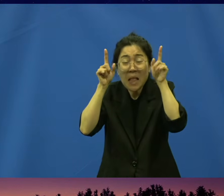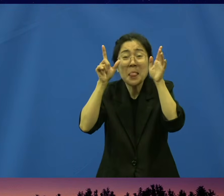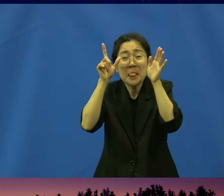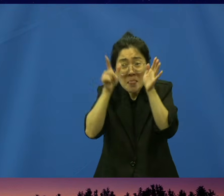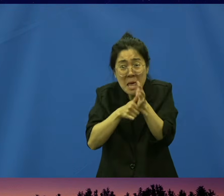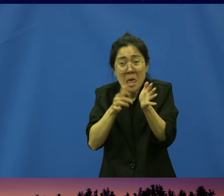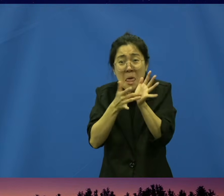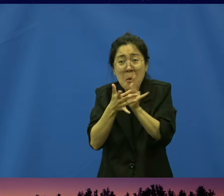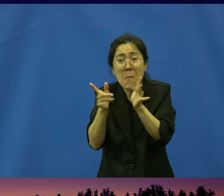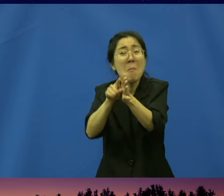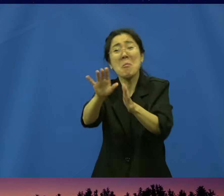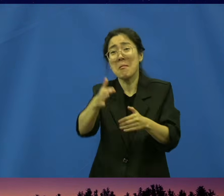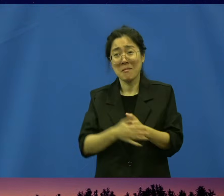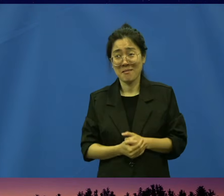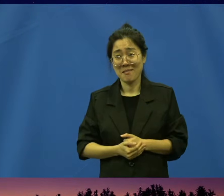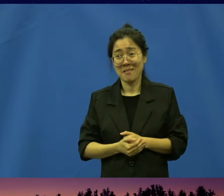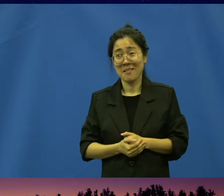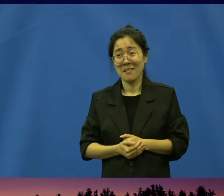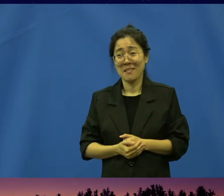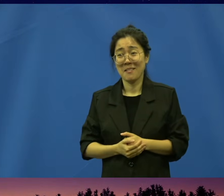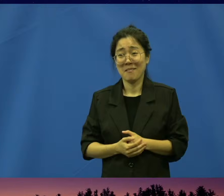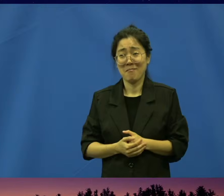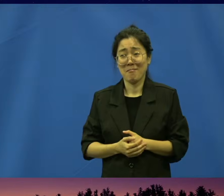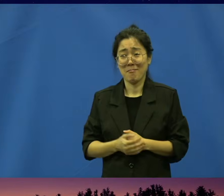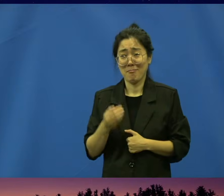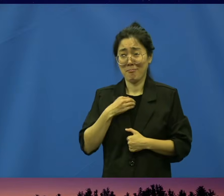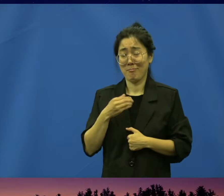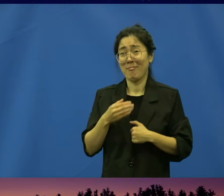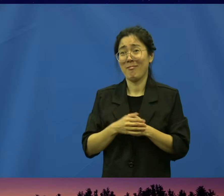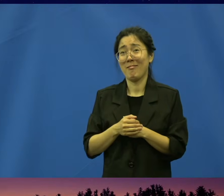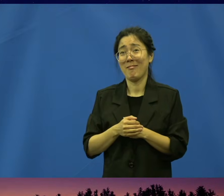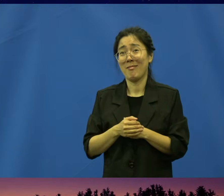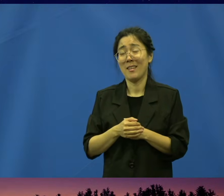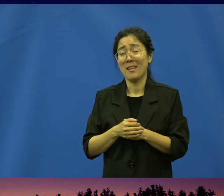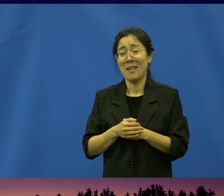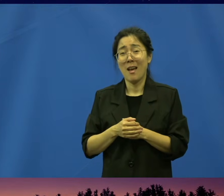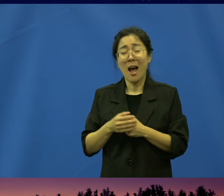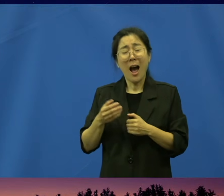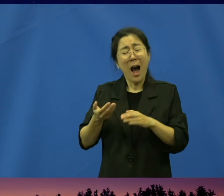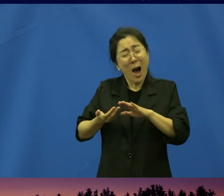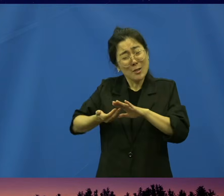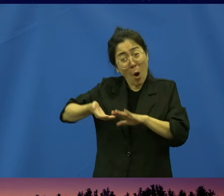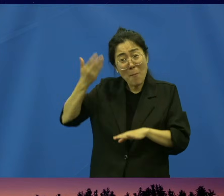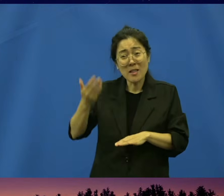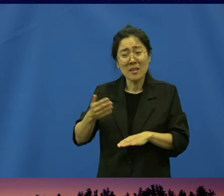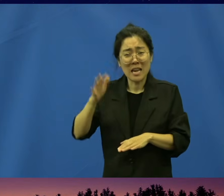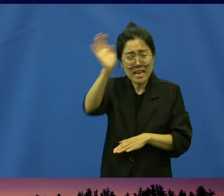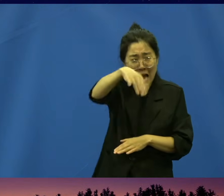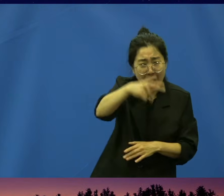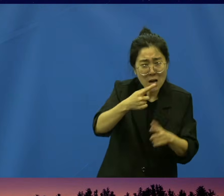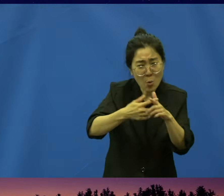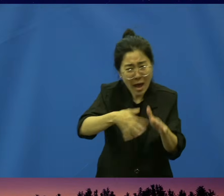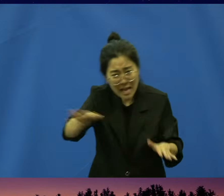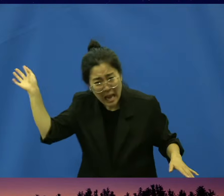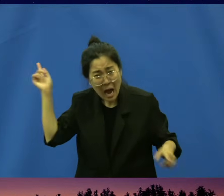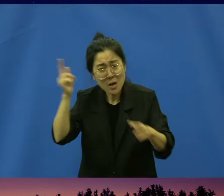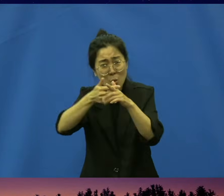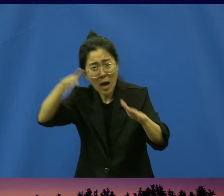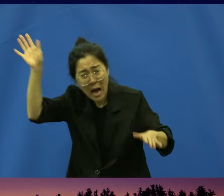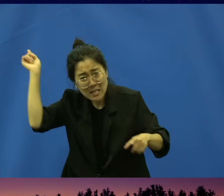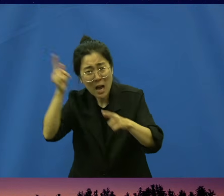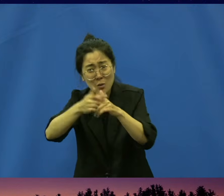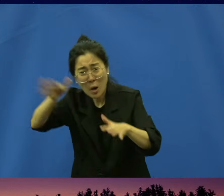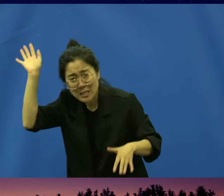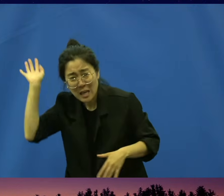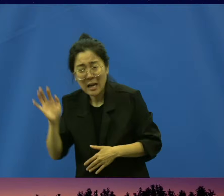그래서 그 선배들 몰래, 내가 마음이 조금이라도 열린 걸 보여주면 안 되니까 선배들 몰래 조그만 교회 뒤에 가서